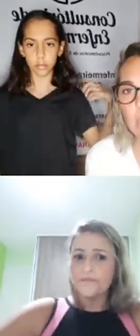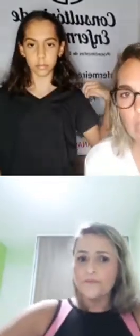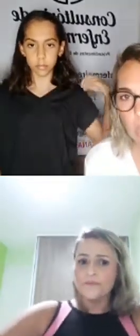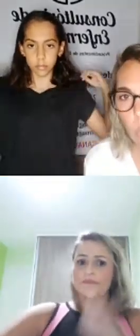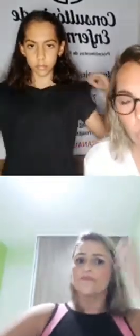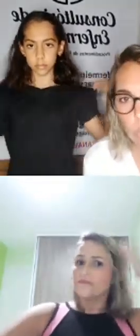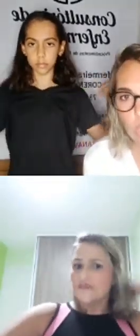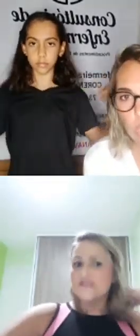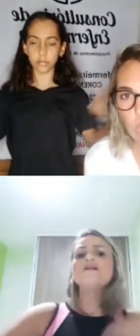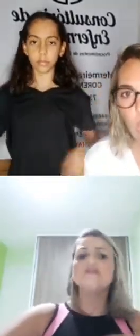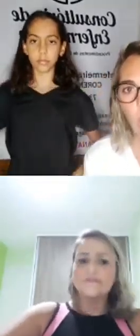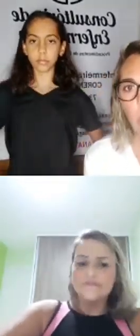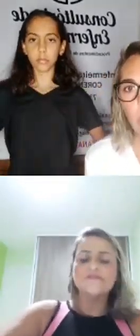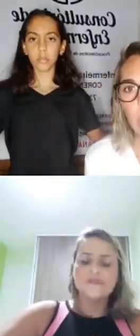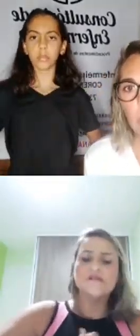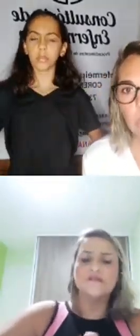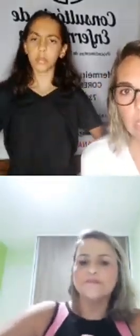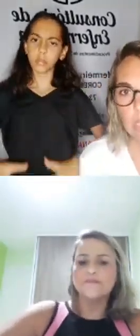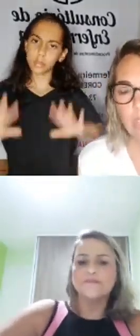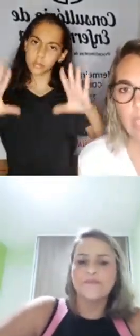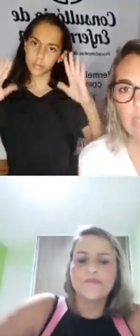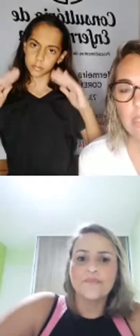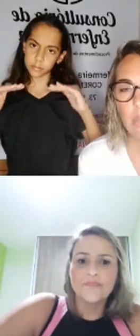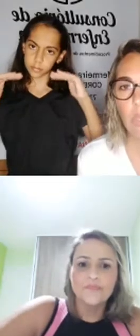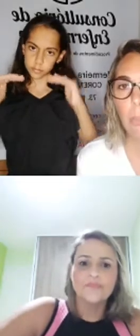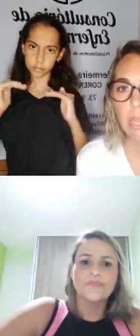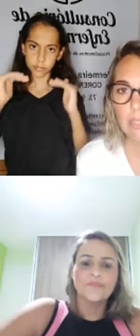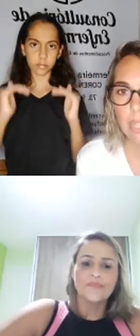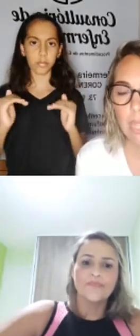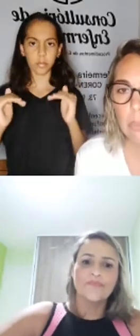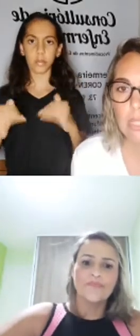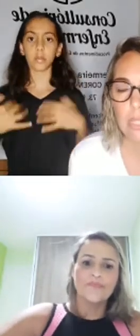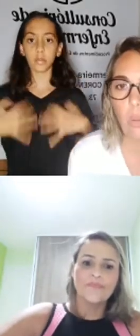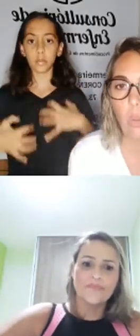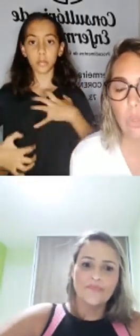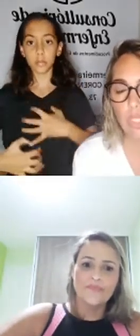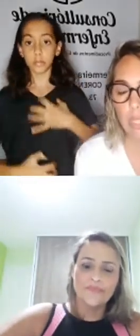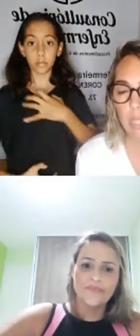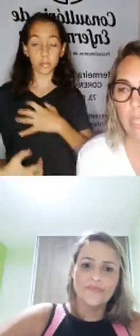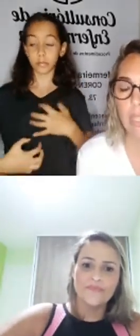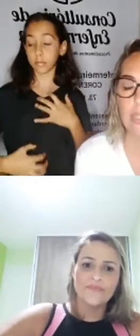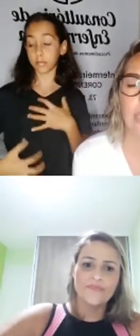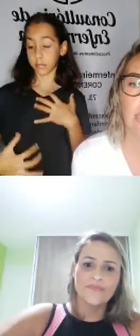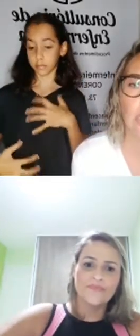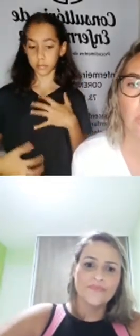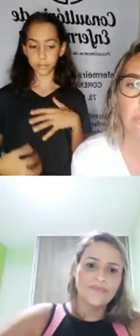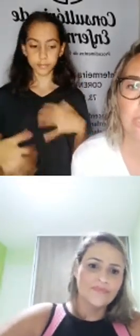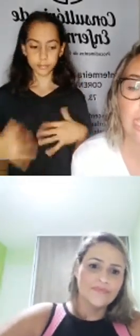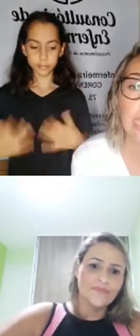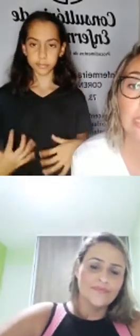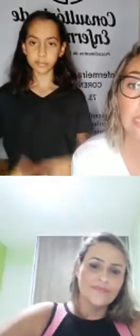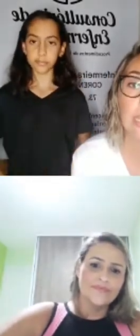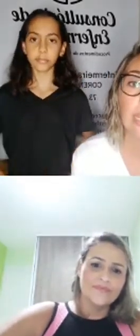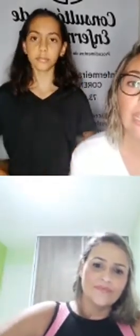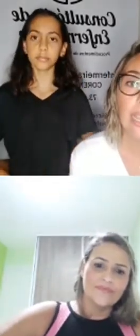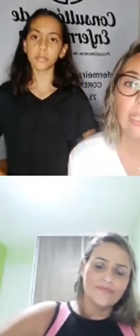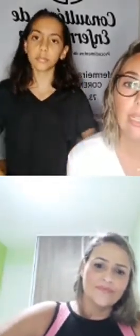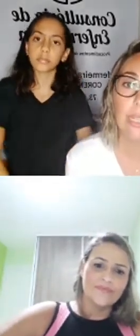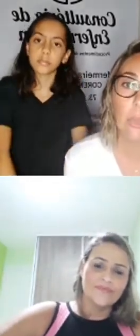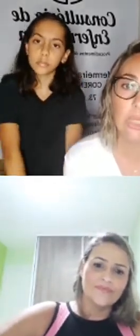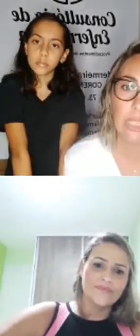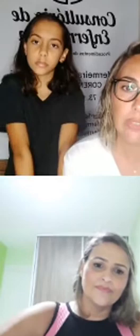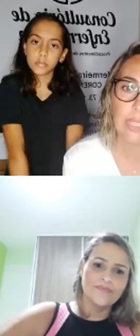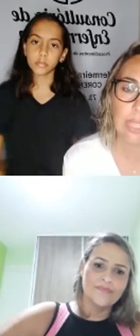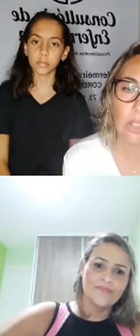amenizando essa angústia. Sim, Porque Sim. muitas vezes, o que eu percebo, essa angústia nessa questão obstétrica, é